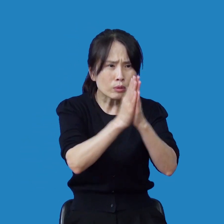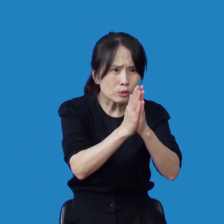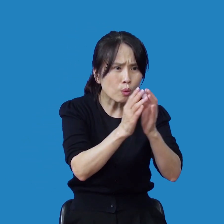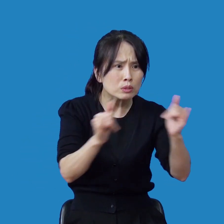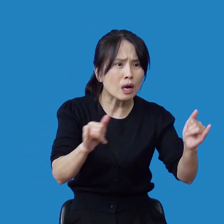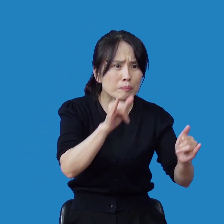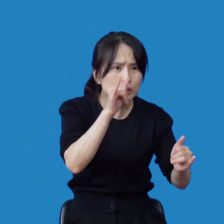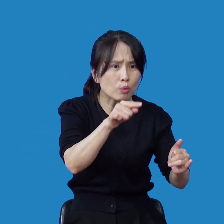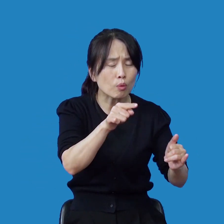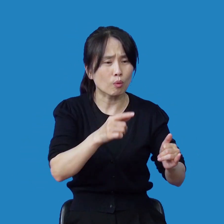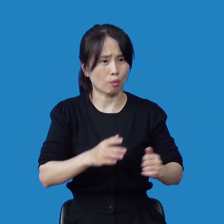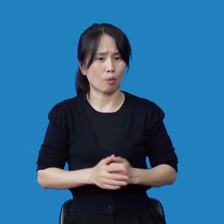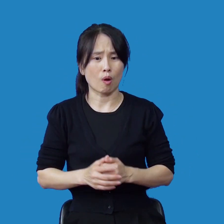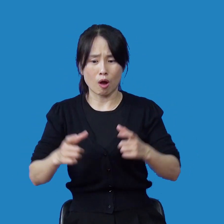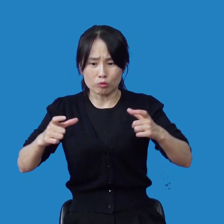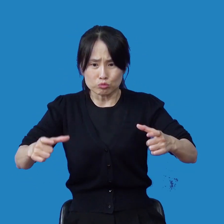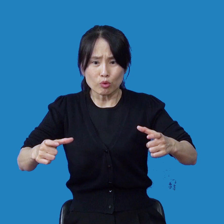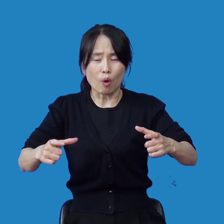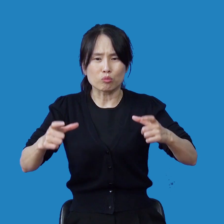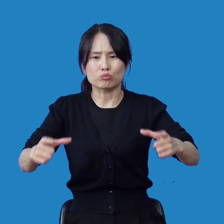보니까 다락방 리더였습니다.